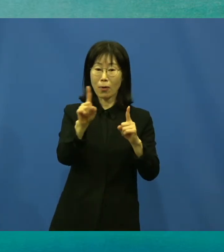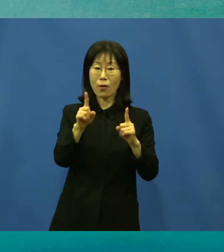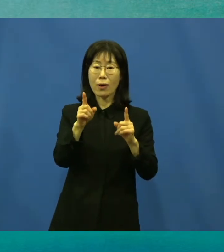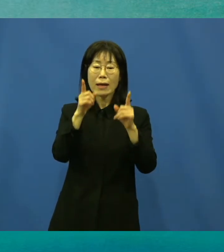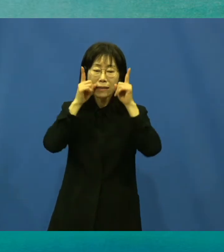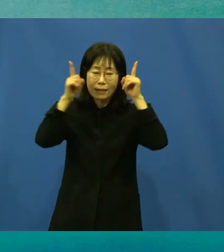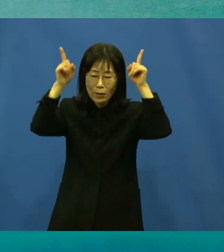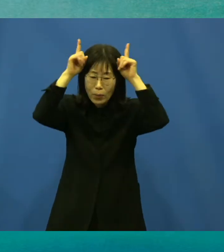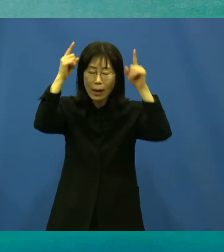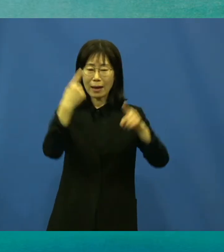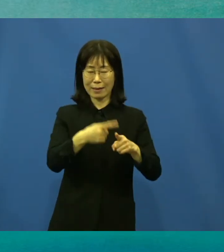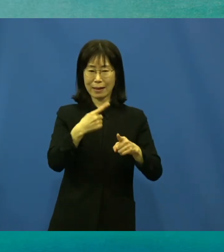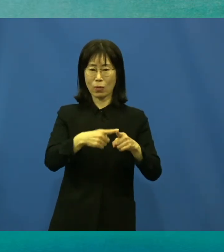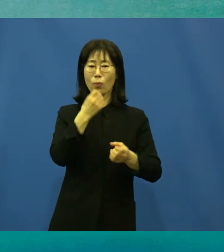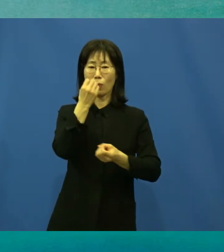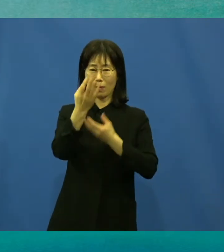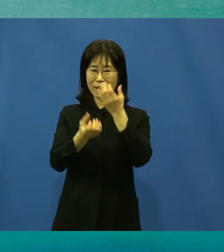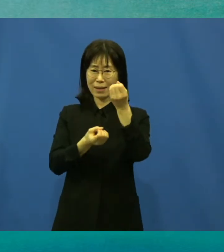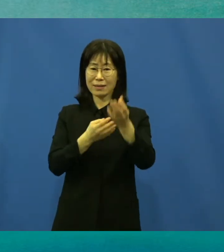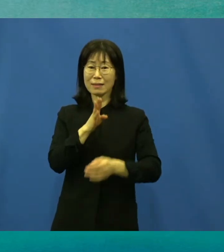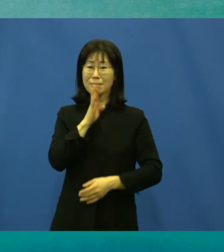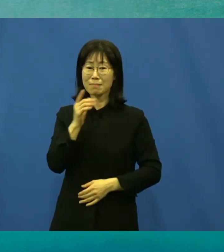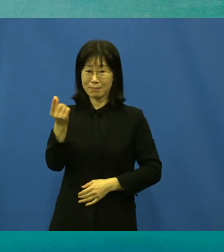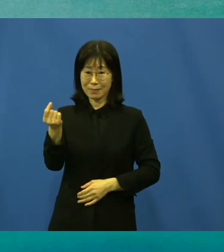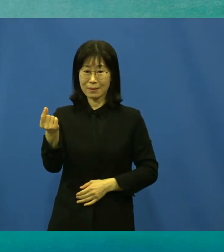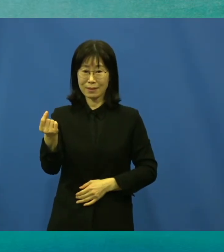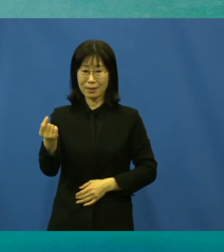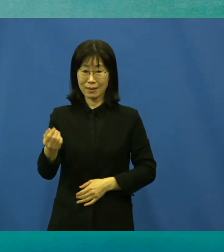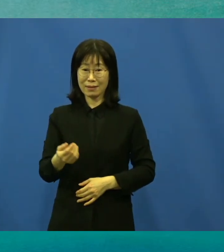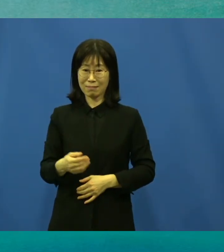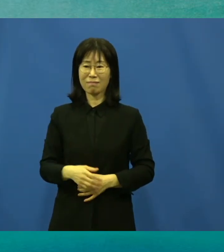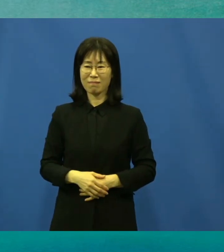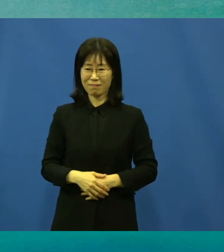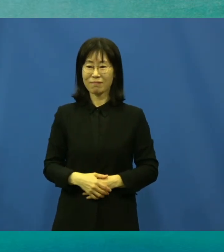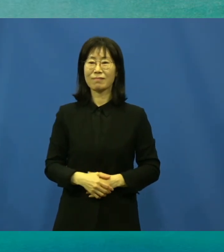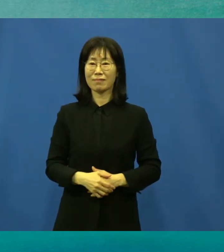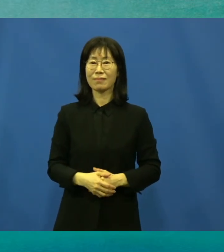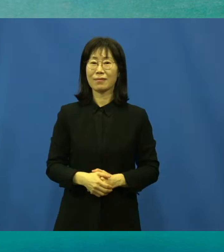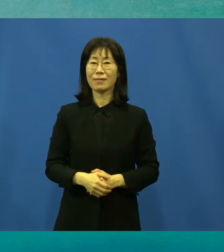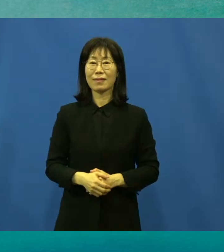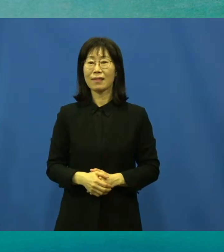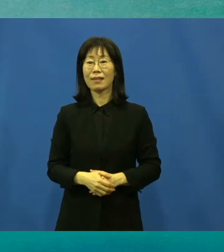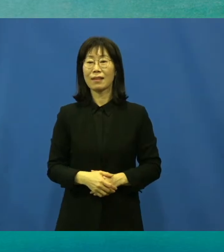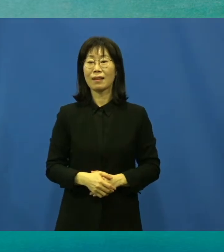요나의 그 경험을 여러분 우리가 어떻게 알 수가 있겠습니까? 그 뱃속에